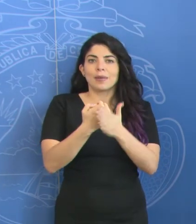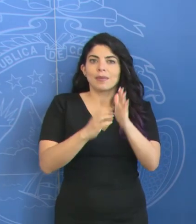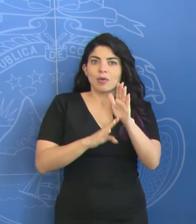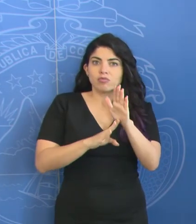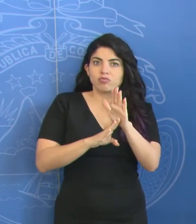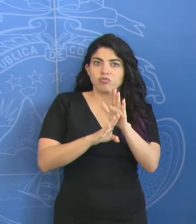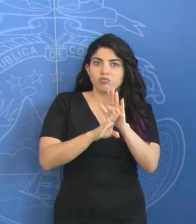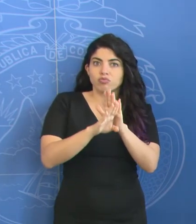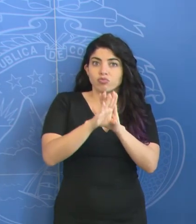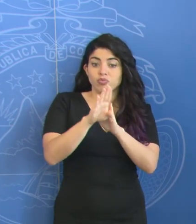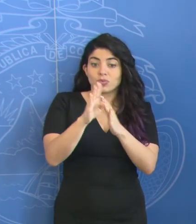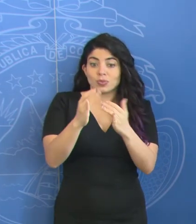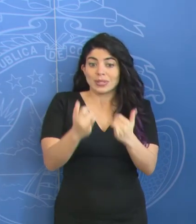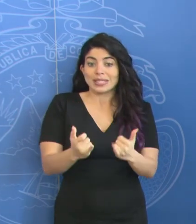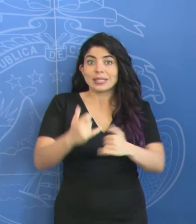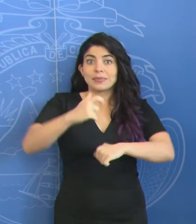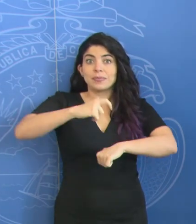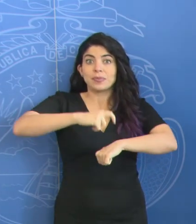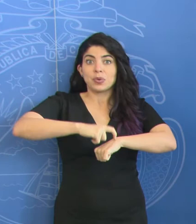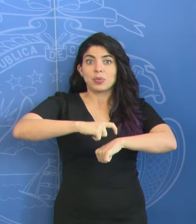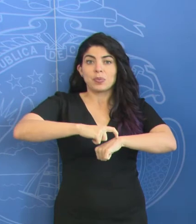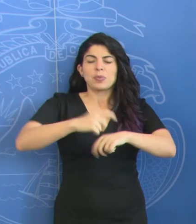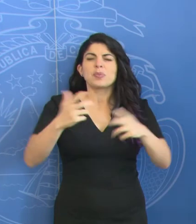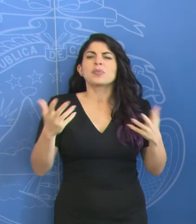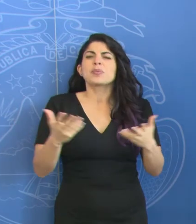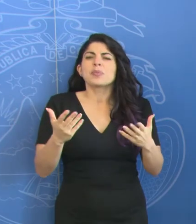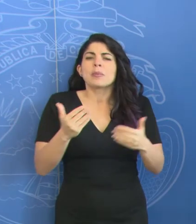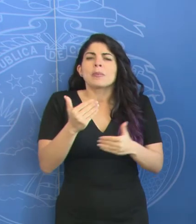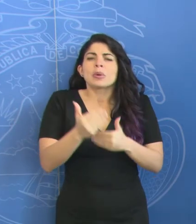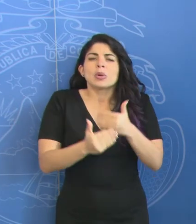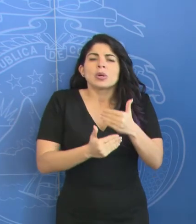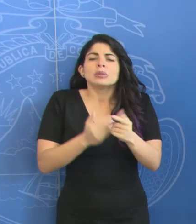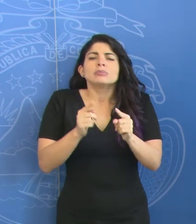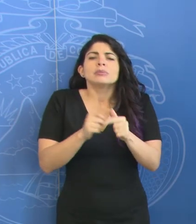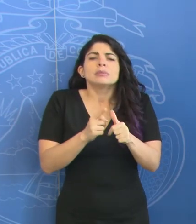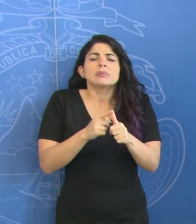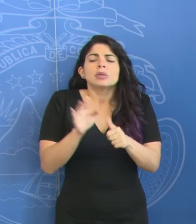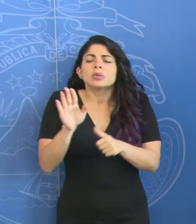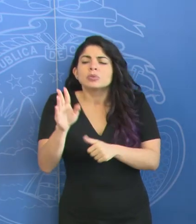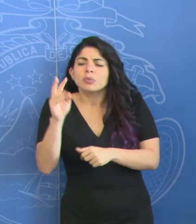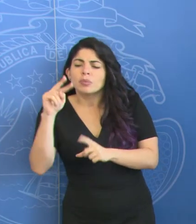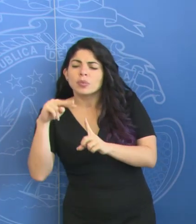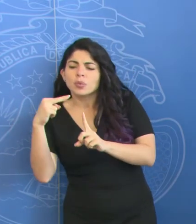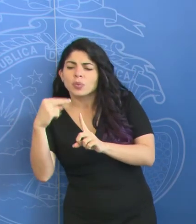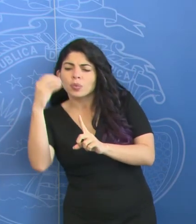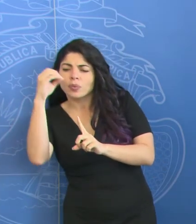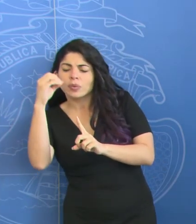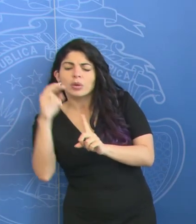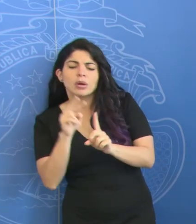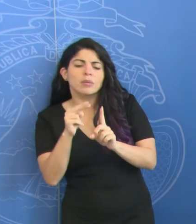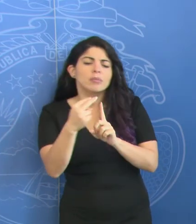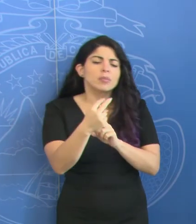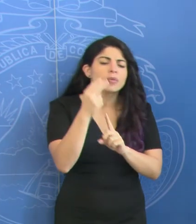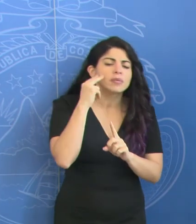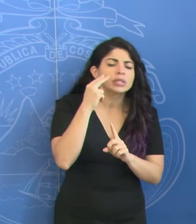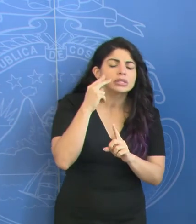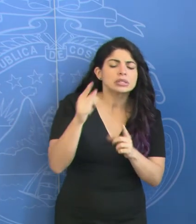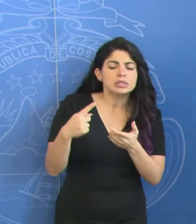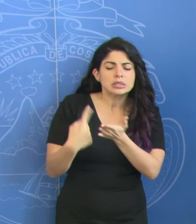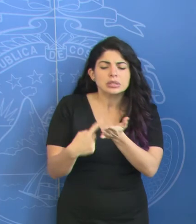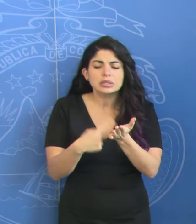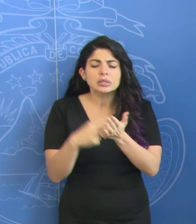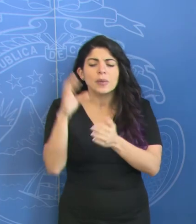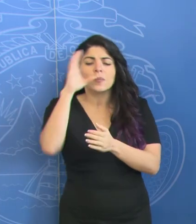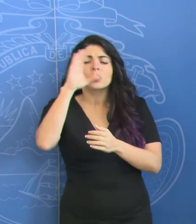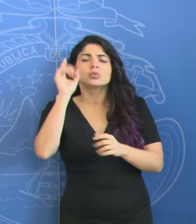se está en este momento en un proceso de acercamiento de posiciones alrededor de un ejercicio de priorización. En